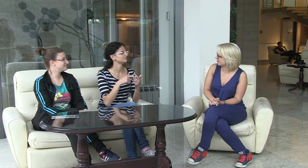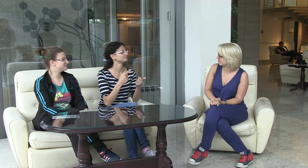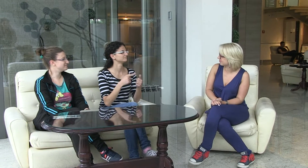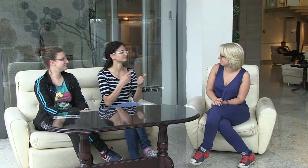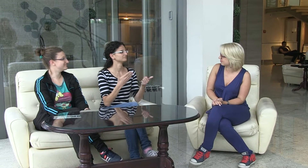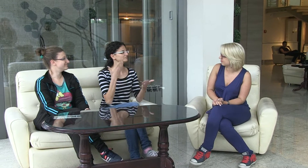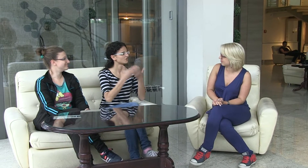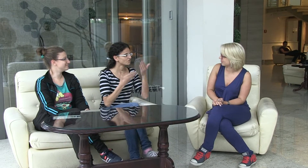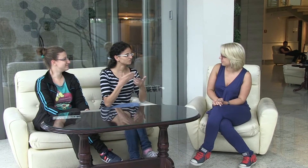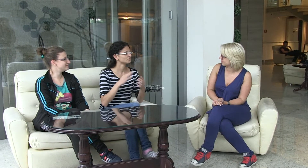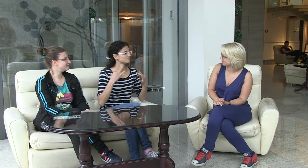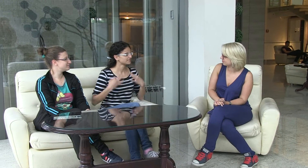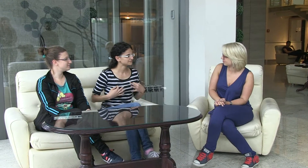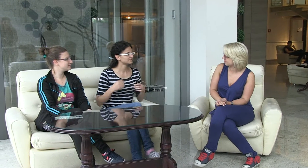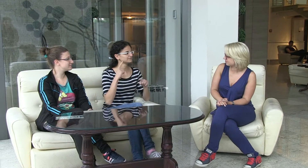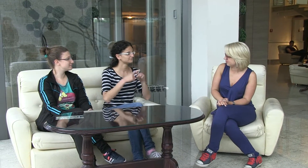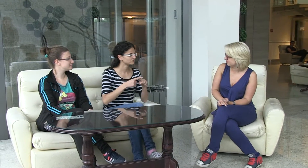Naši planovi u budućnosti su